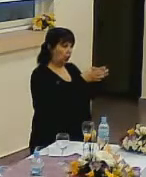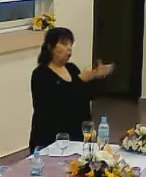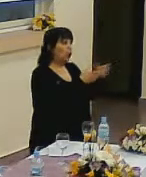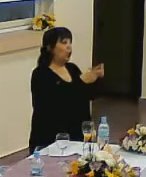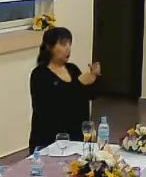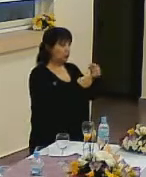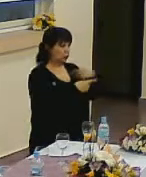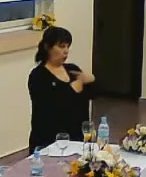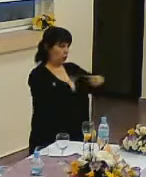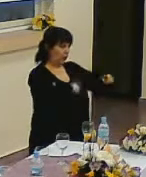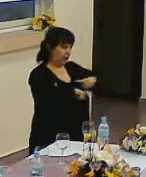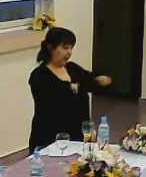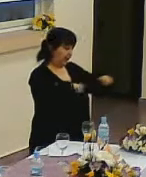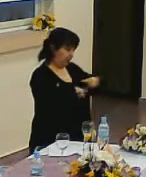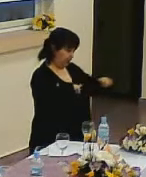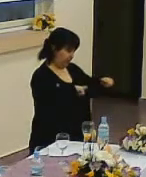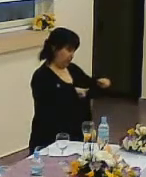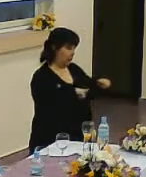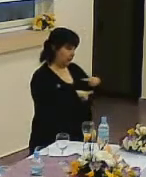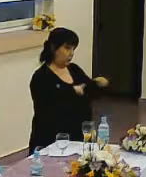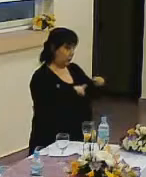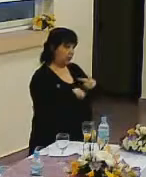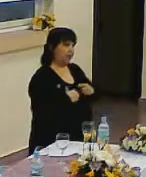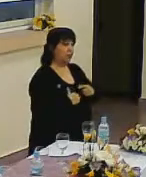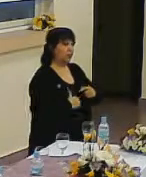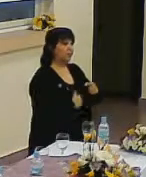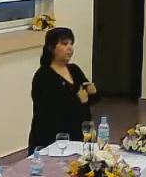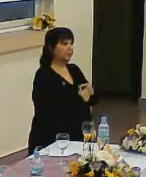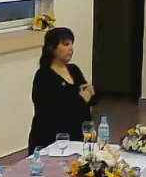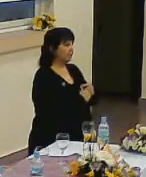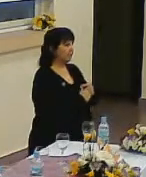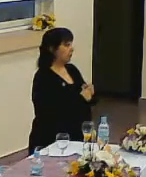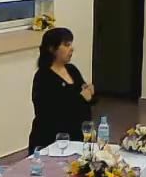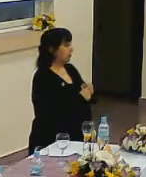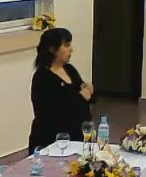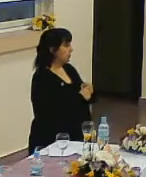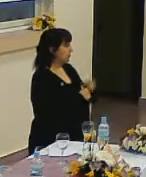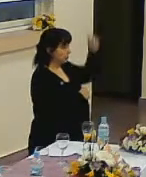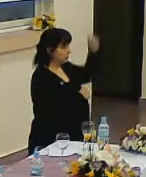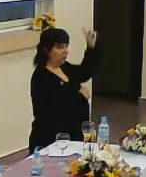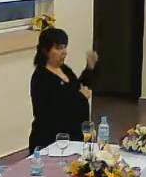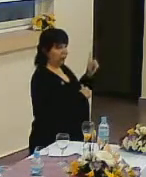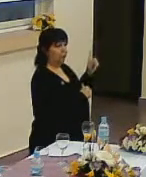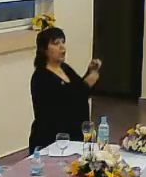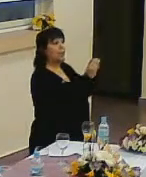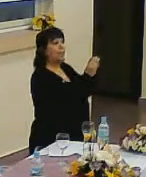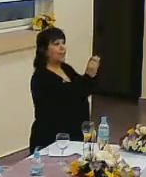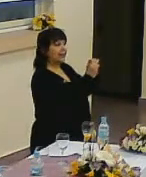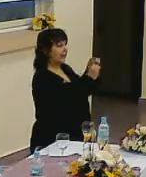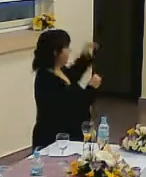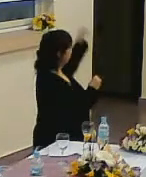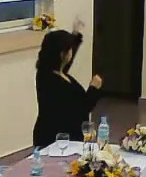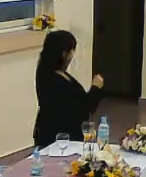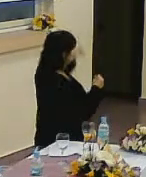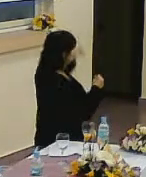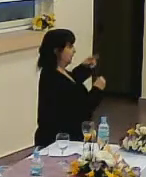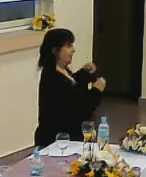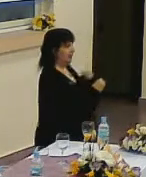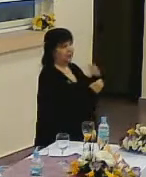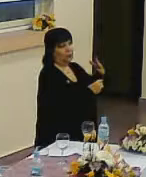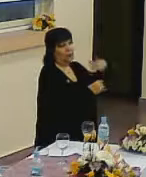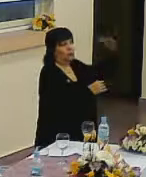en día yo soy la coordinadora, pero puedo anunciarlo. Tengo todas estas que están abajo, me pueden reemplazar en cualquier